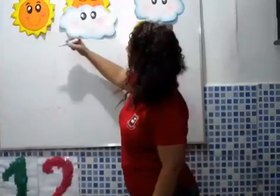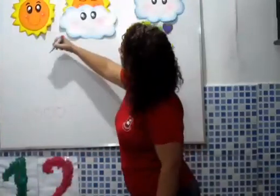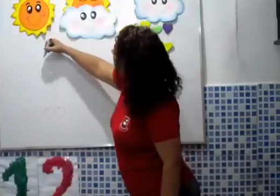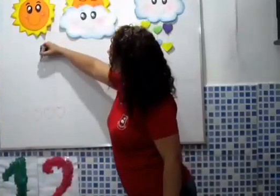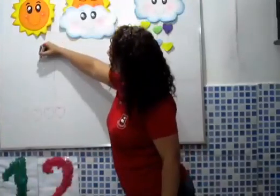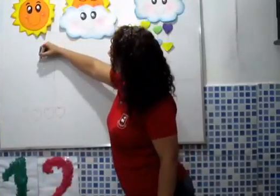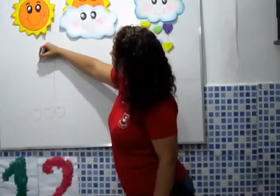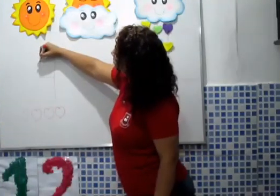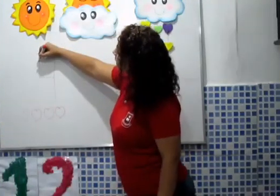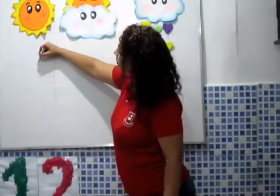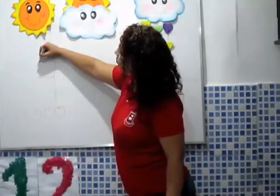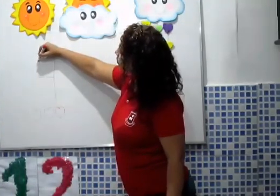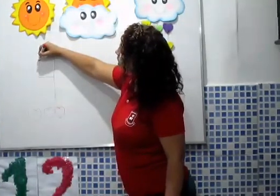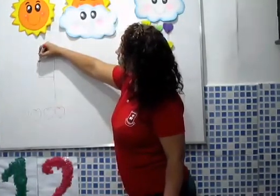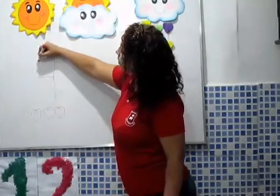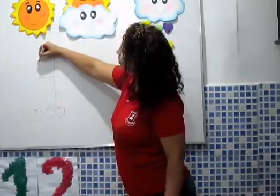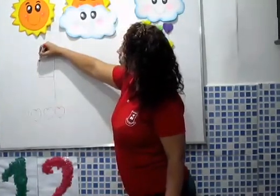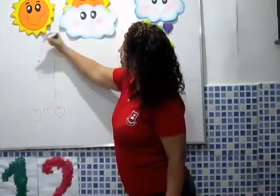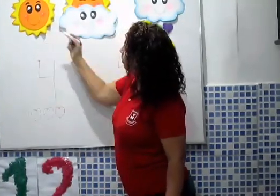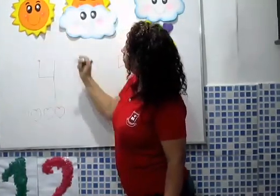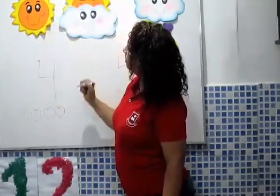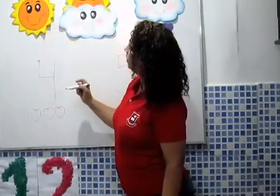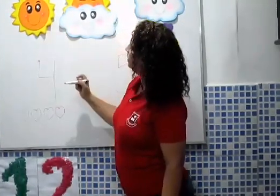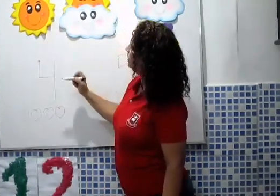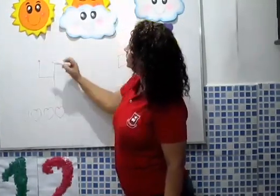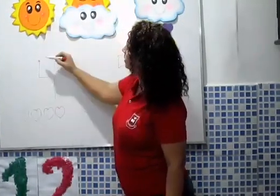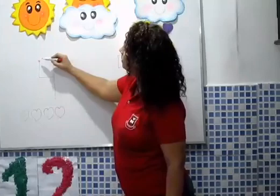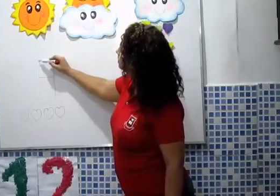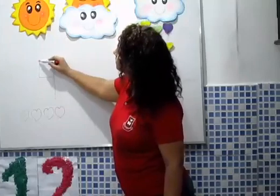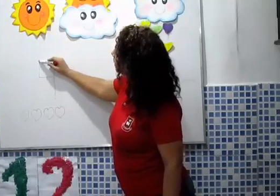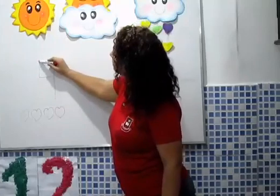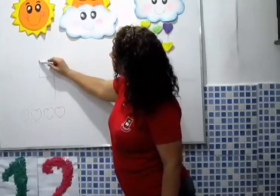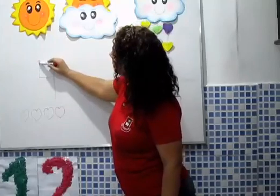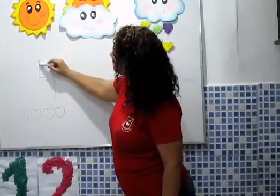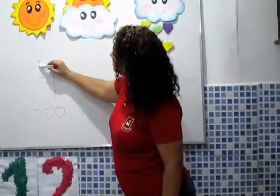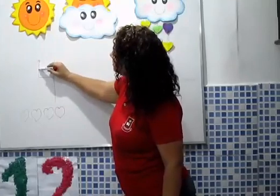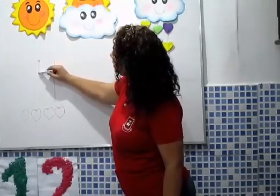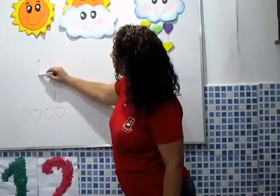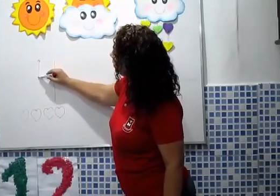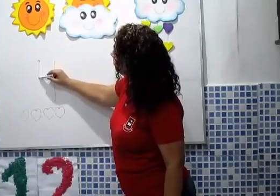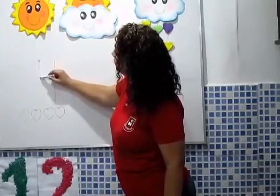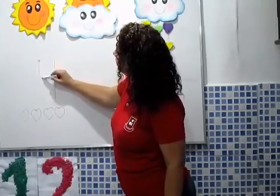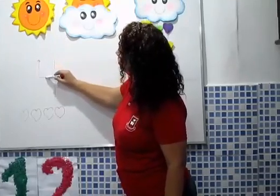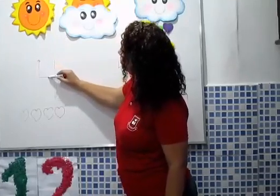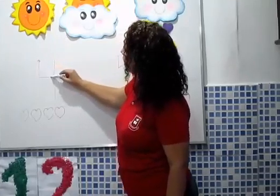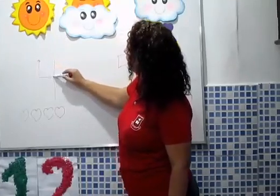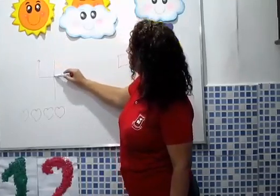ele começa do alto, ó. Uma bolinha aqui. Desce. Eu veio pra cá,